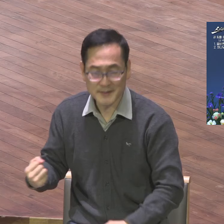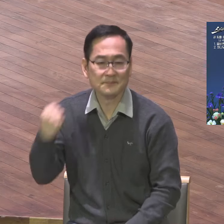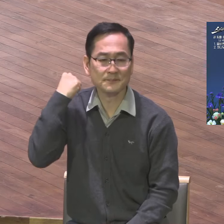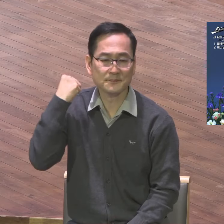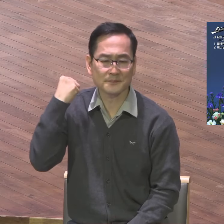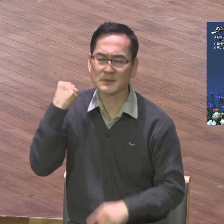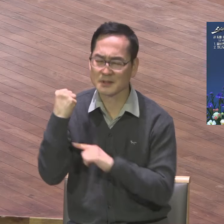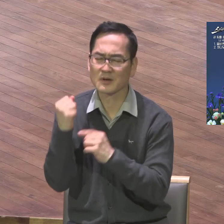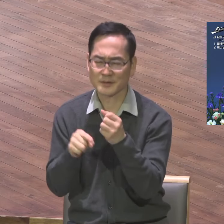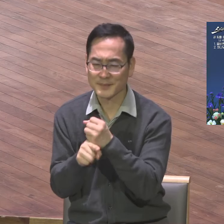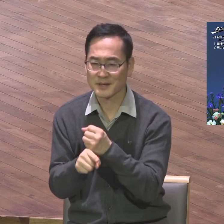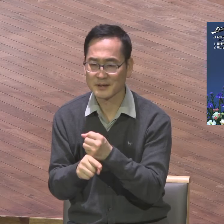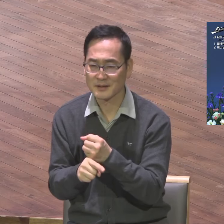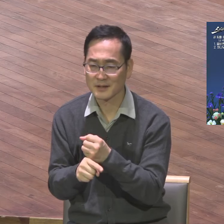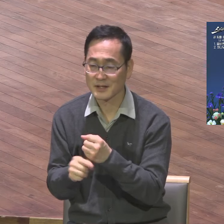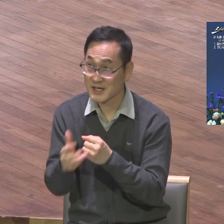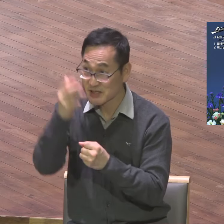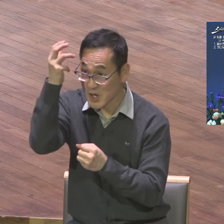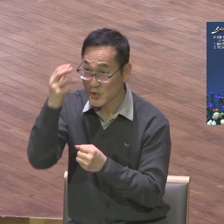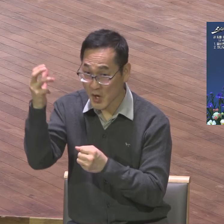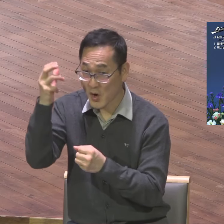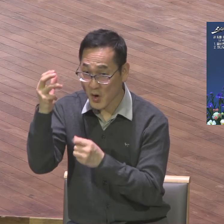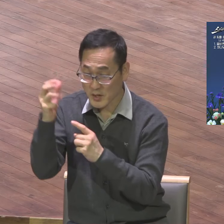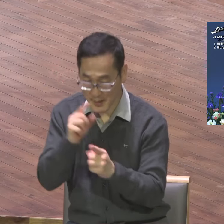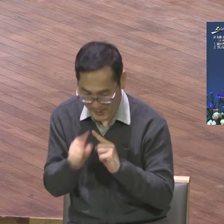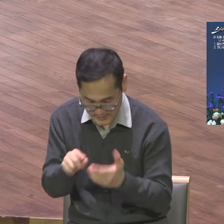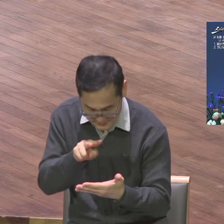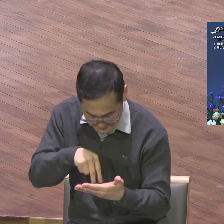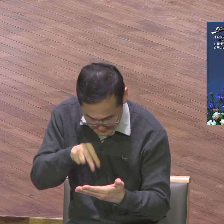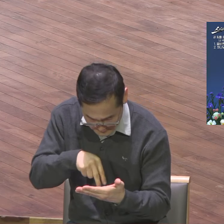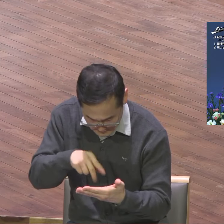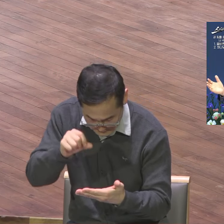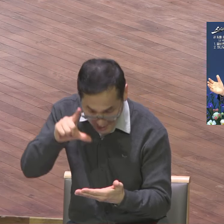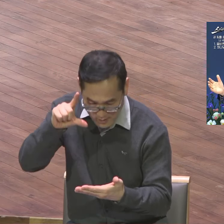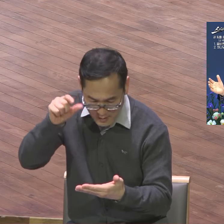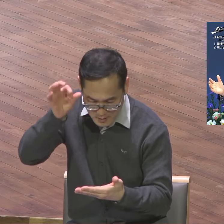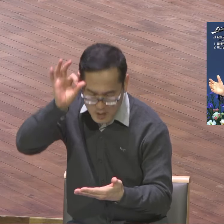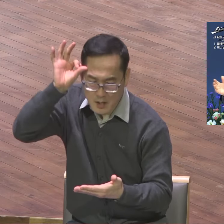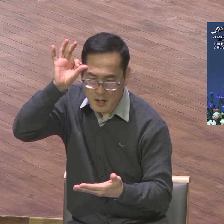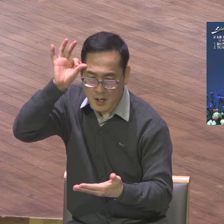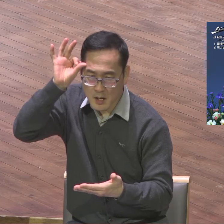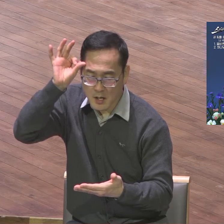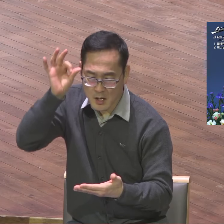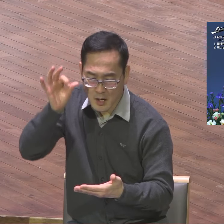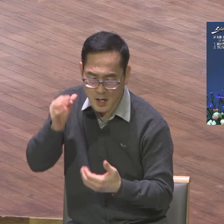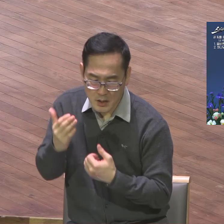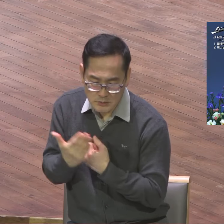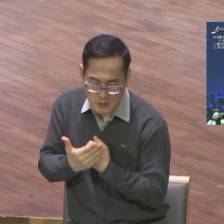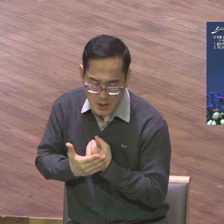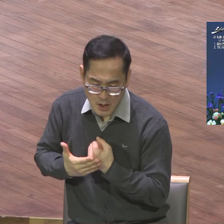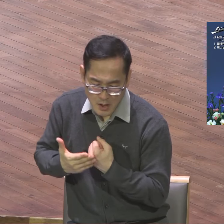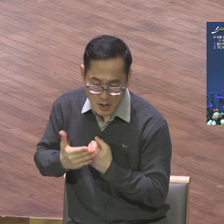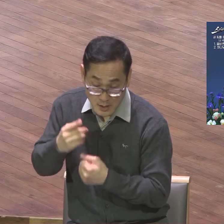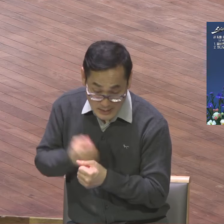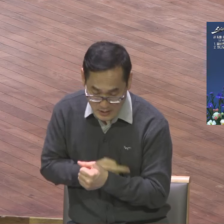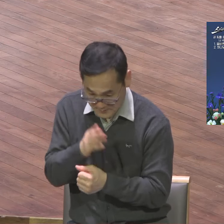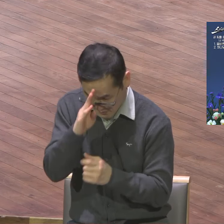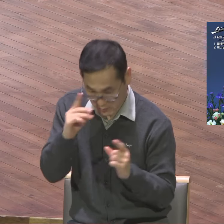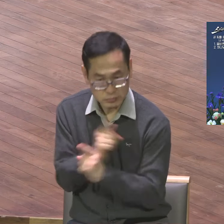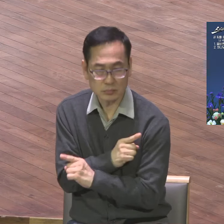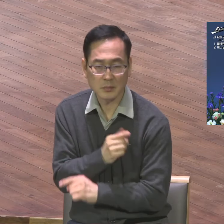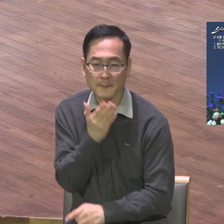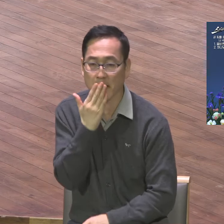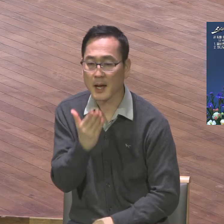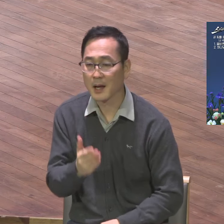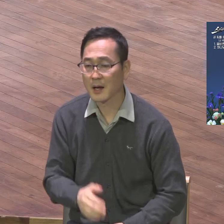성령이 말씀을 통하여 온다니까요. 은혜를 받으면 치고 다 돼버려요. 오늘 이 밤에 예배 제대로 한 번만